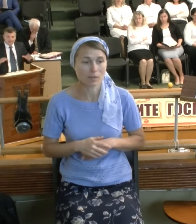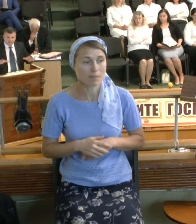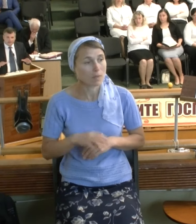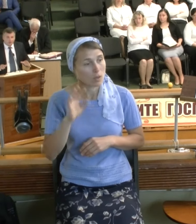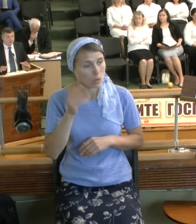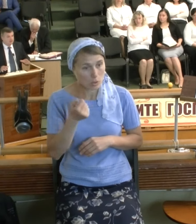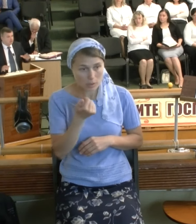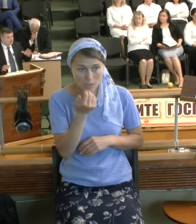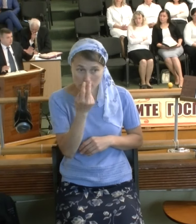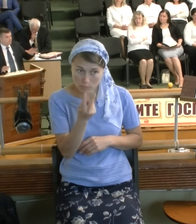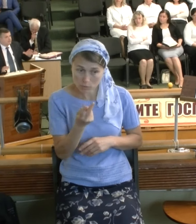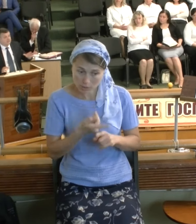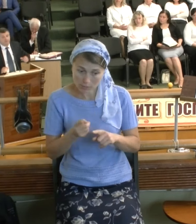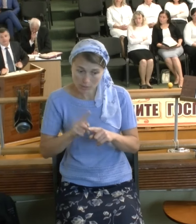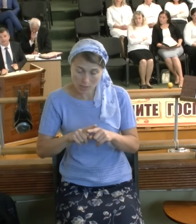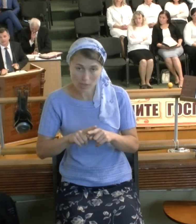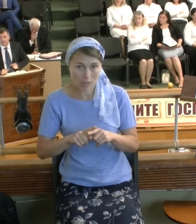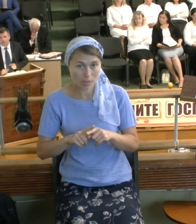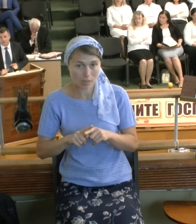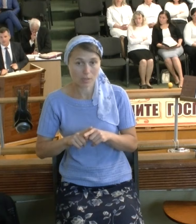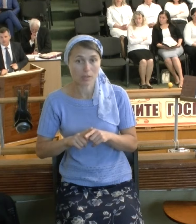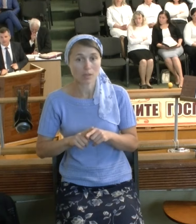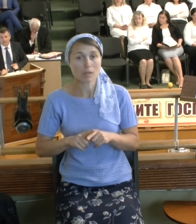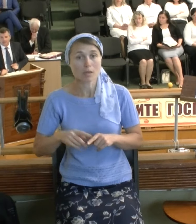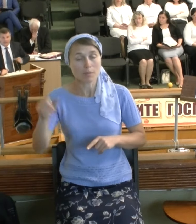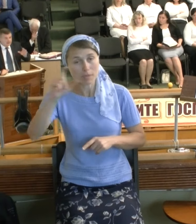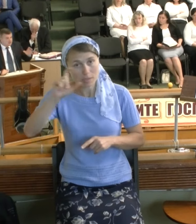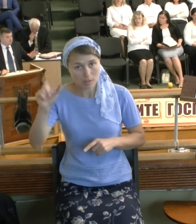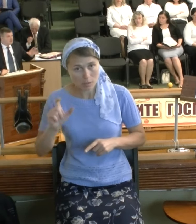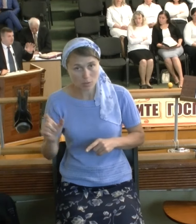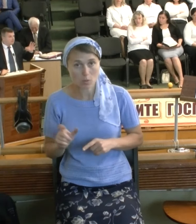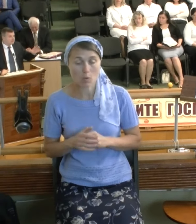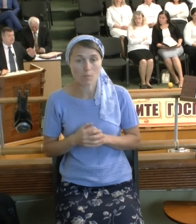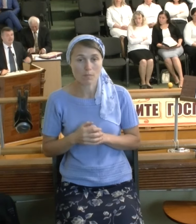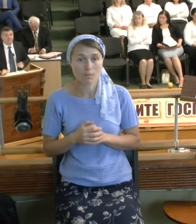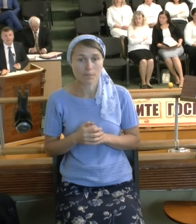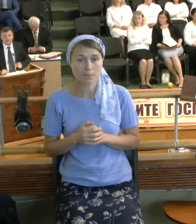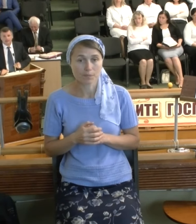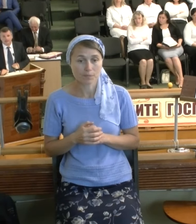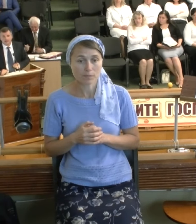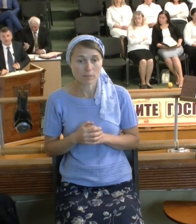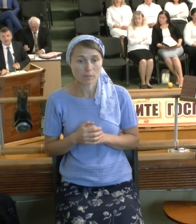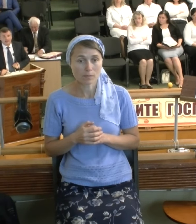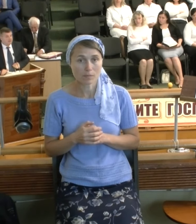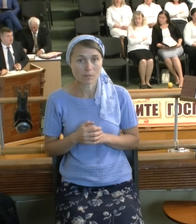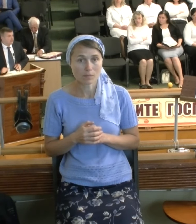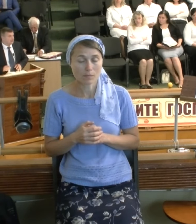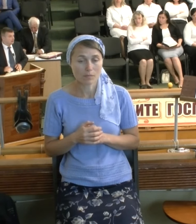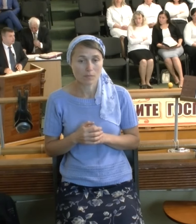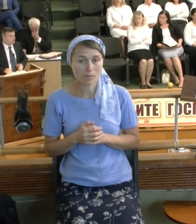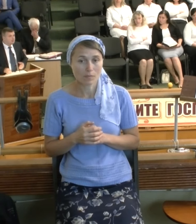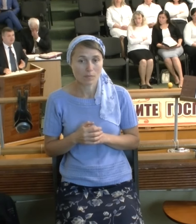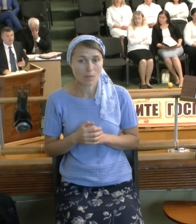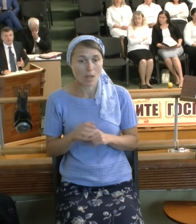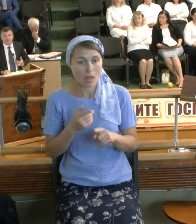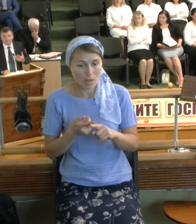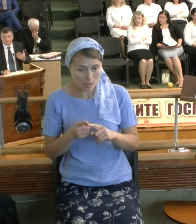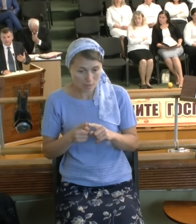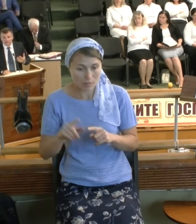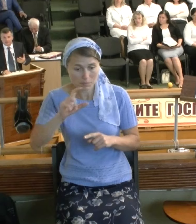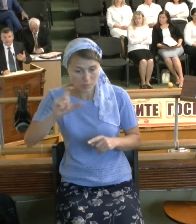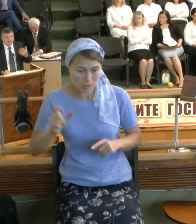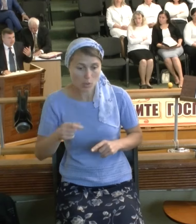смотрим на этот псалом или вот на то место Писания, которое мы читали в первом послании Иоанна, они говорят о том, что мы